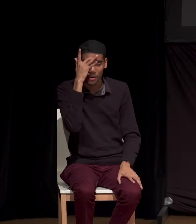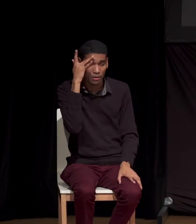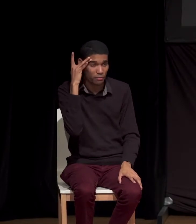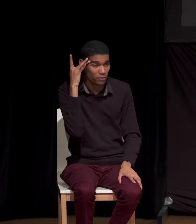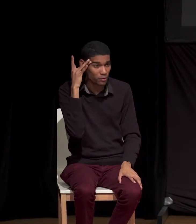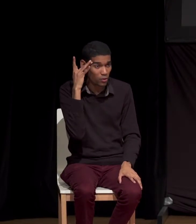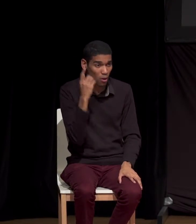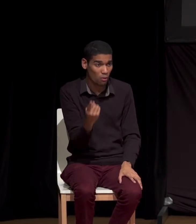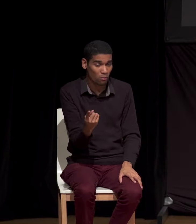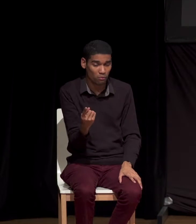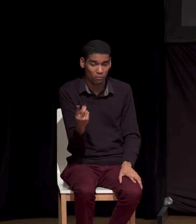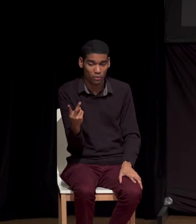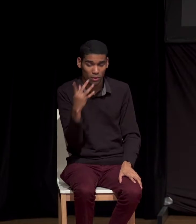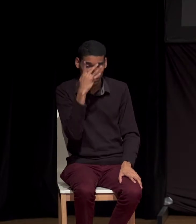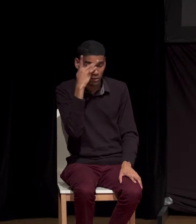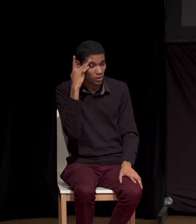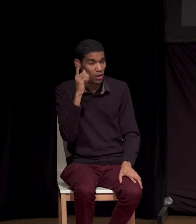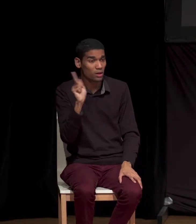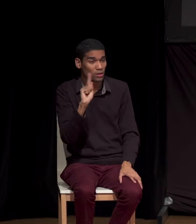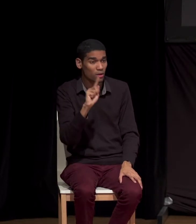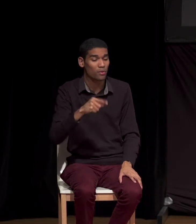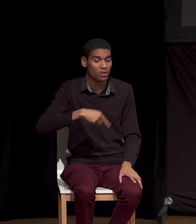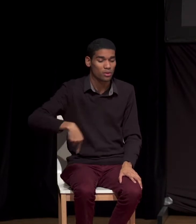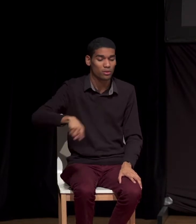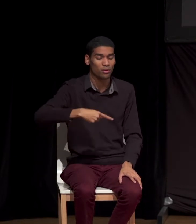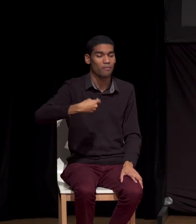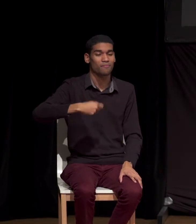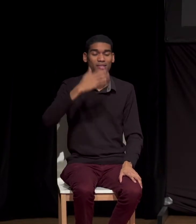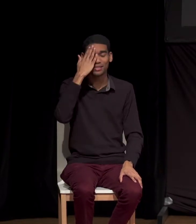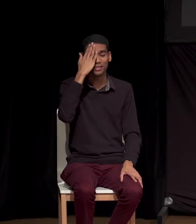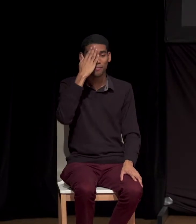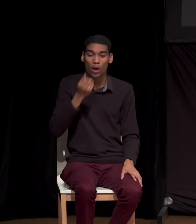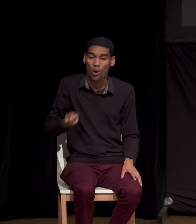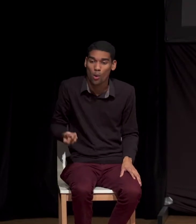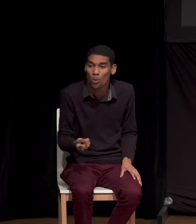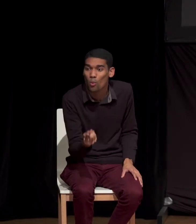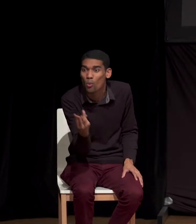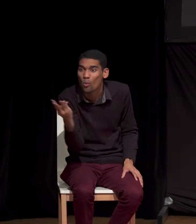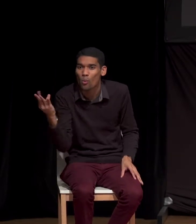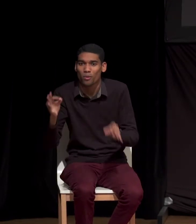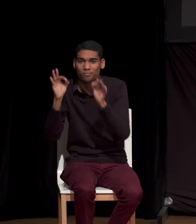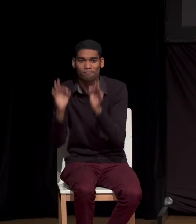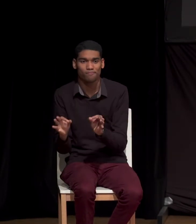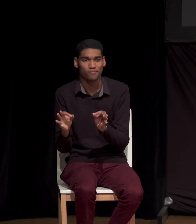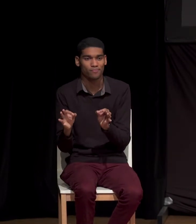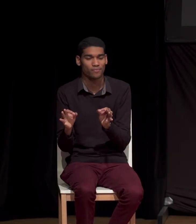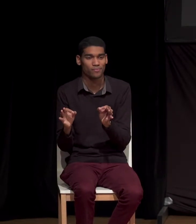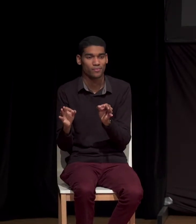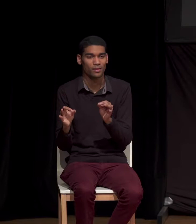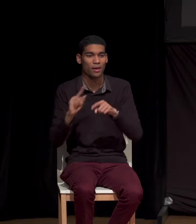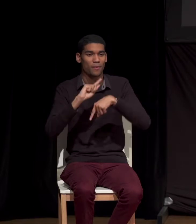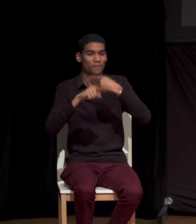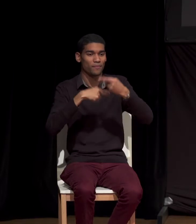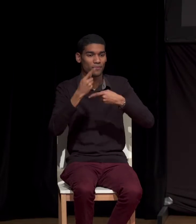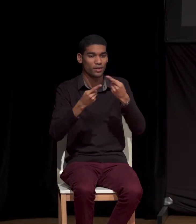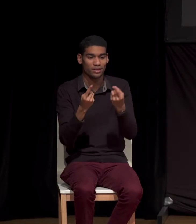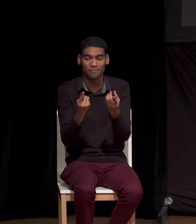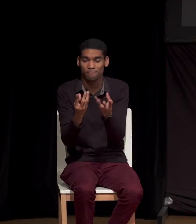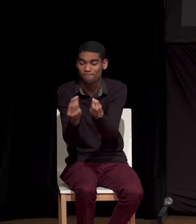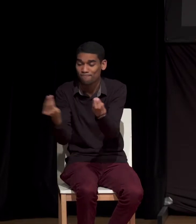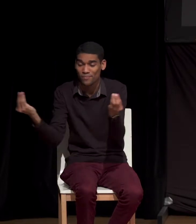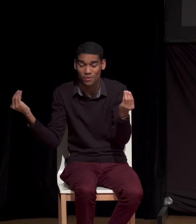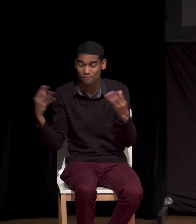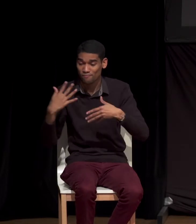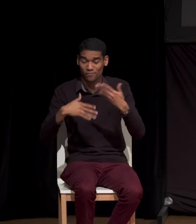gente precisa saber quantos somos, onde estamos, nem se for para assustar depois, mas a gente